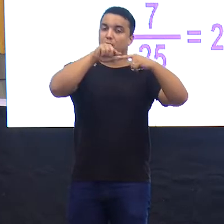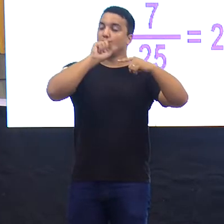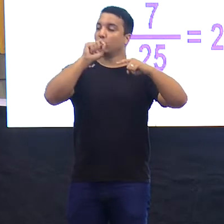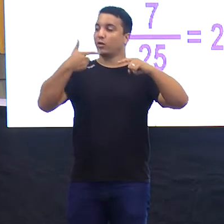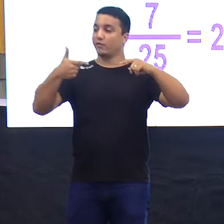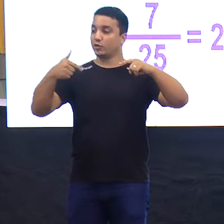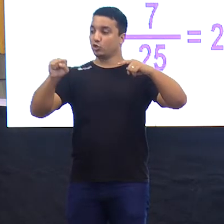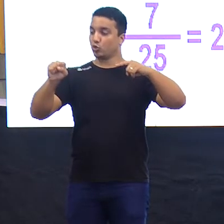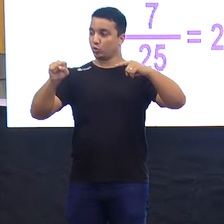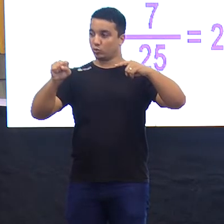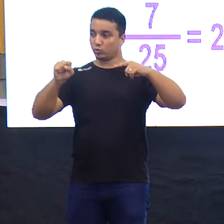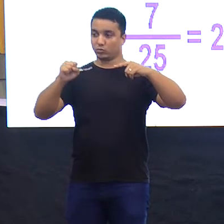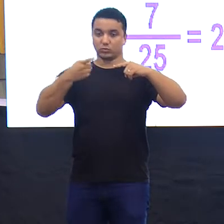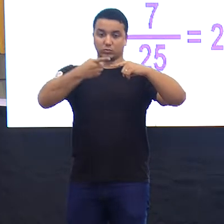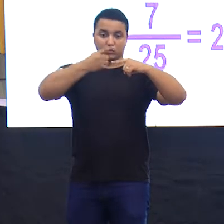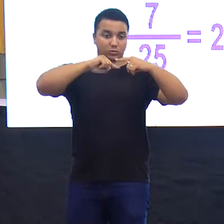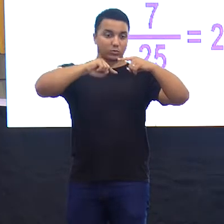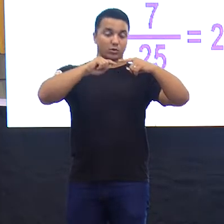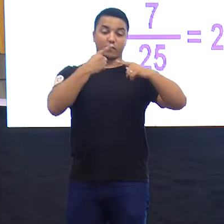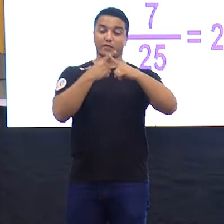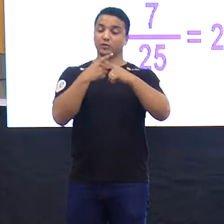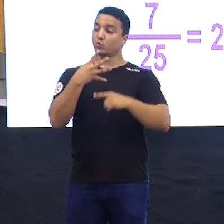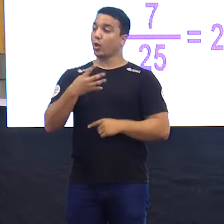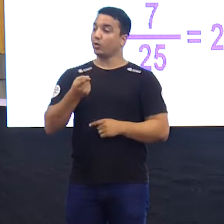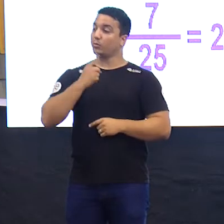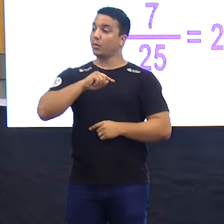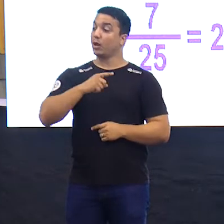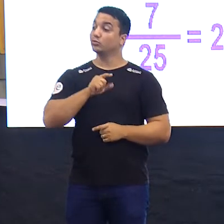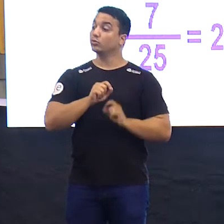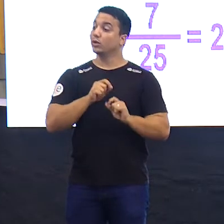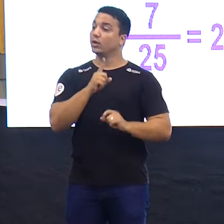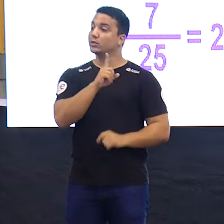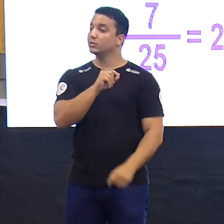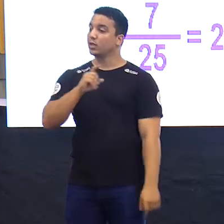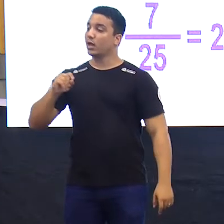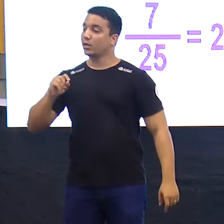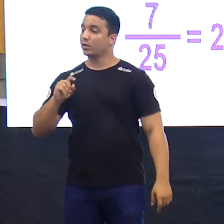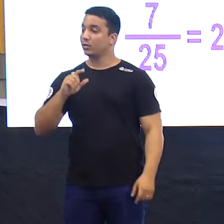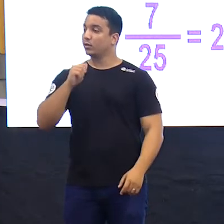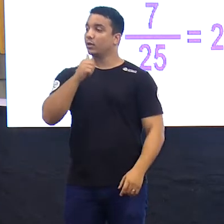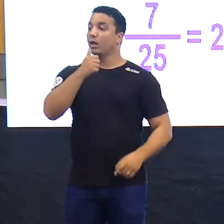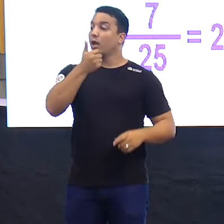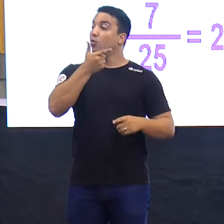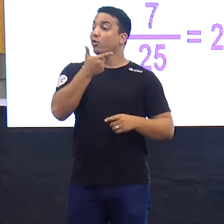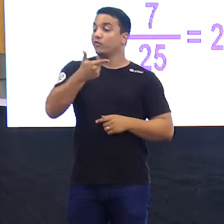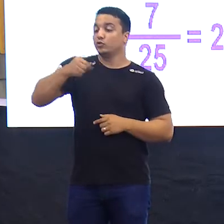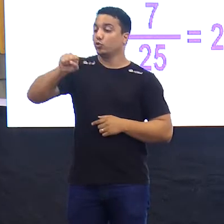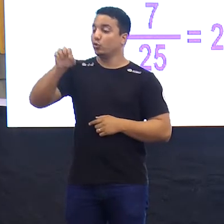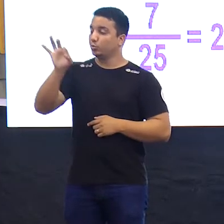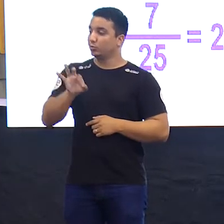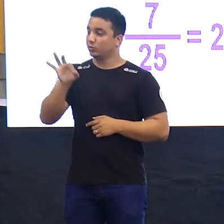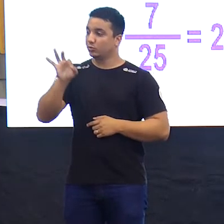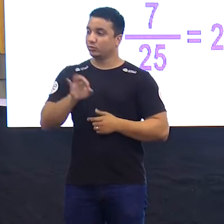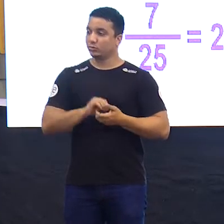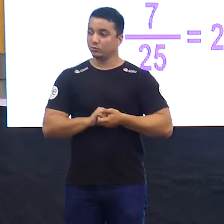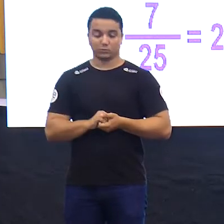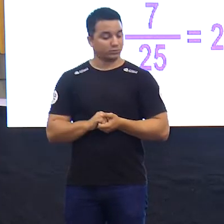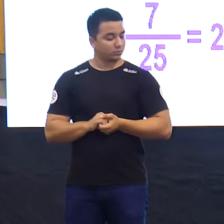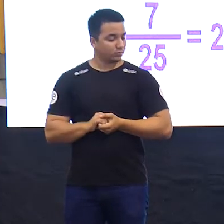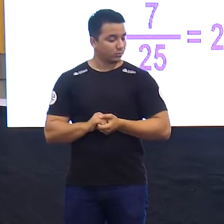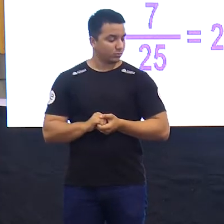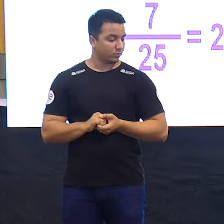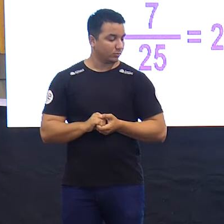virar 28. E eu faço vezes 4 embaixo, ele vira quem? 100, 28 sobre 100,